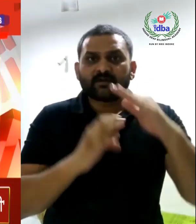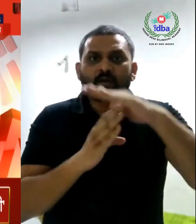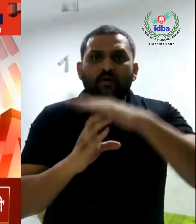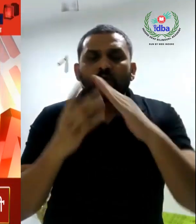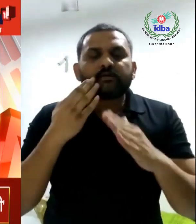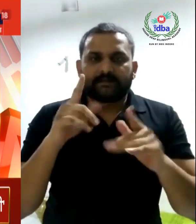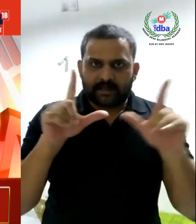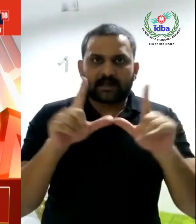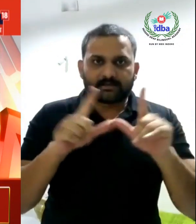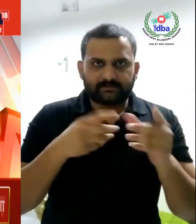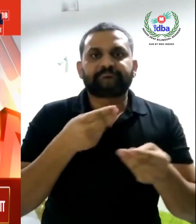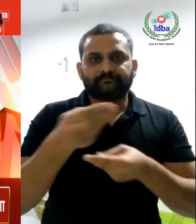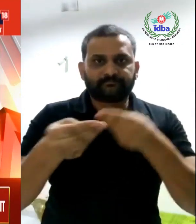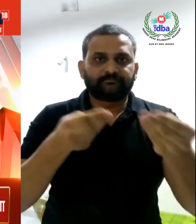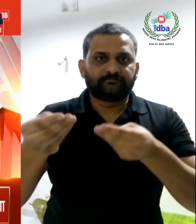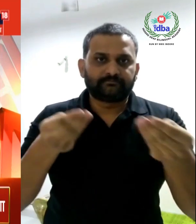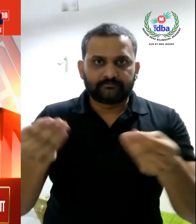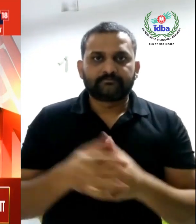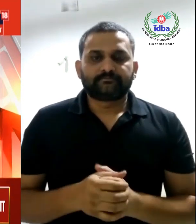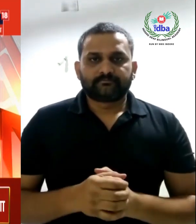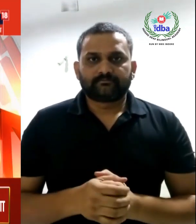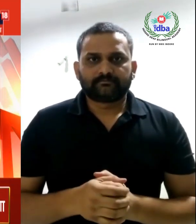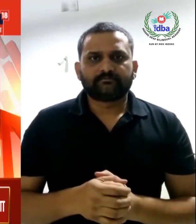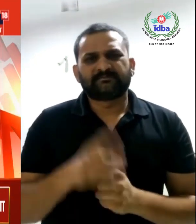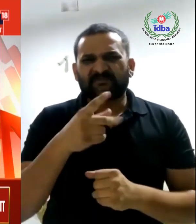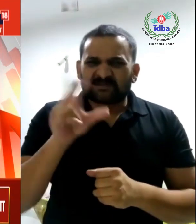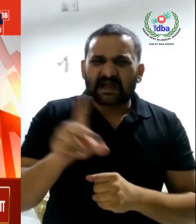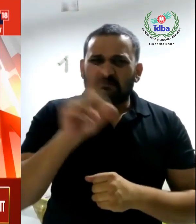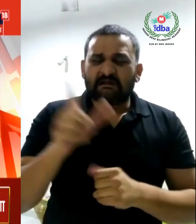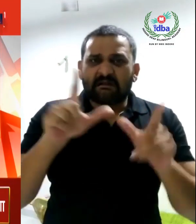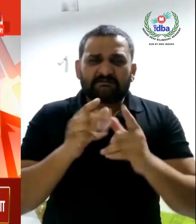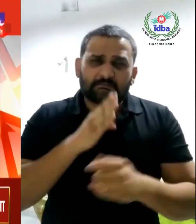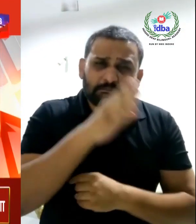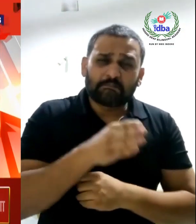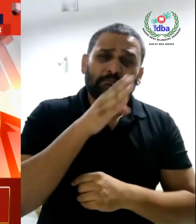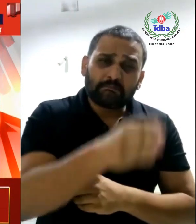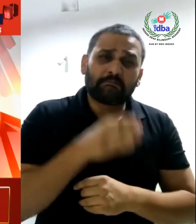लाइसेंस जारी किया जाएगा। नहीं बार बार लाइसेंस के लिए जाइए